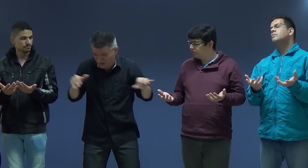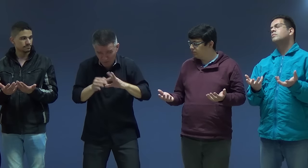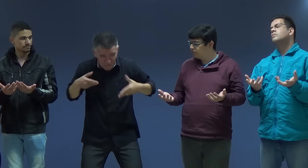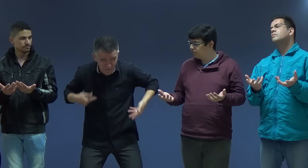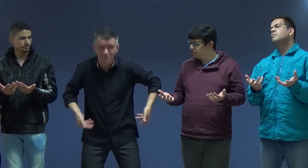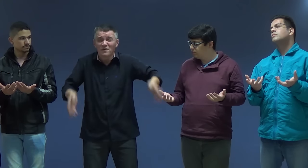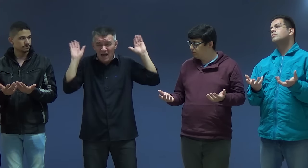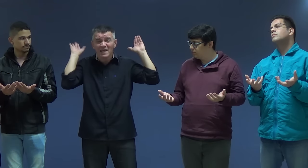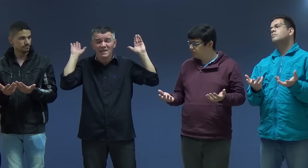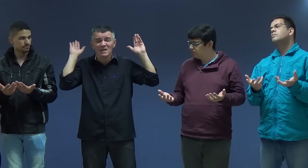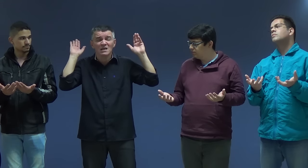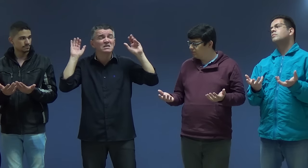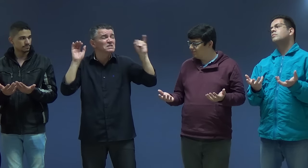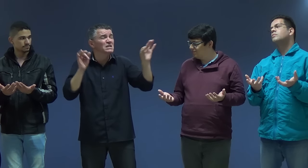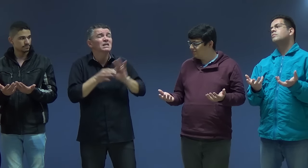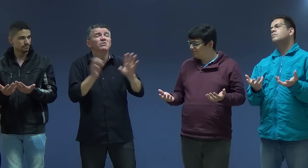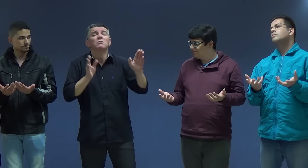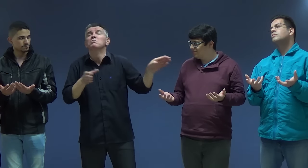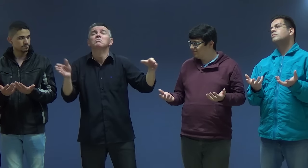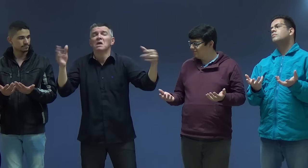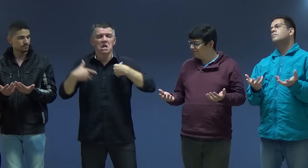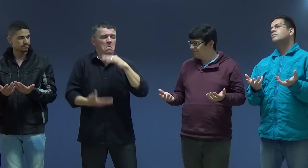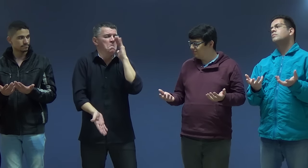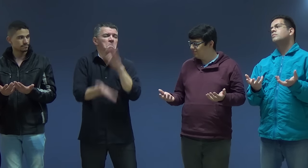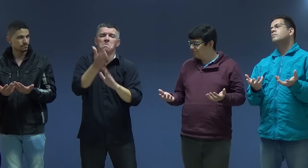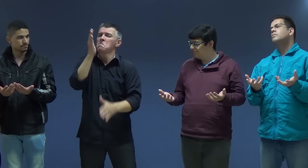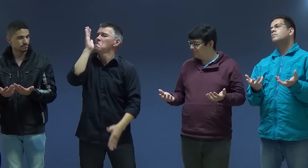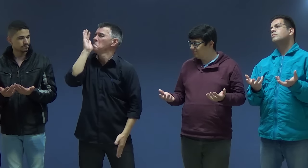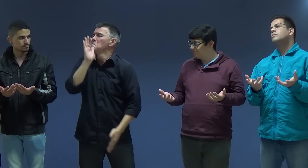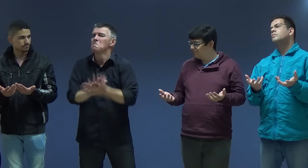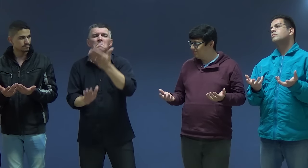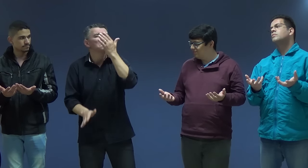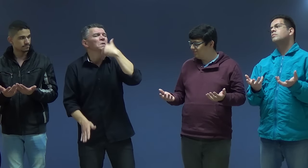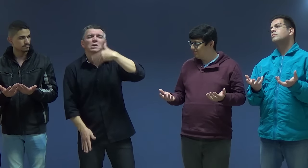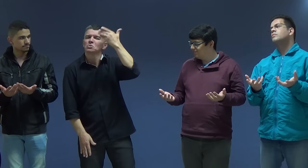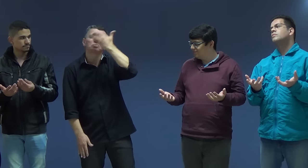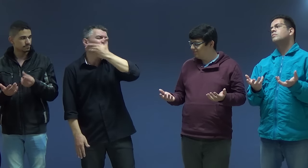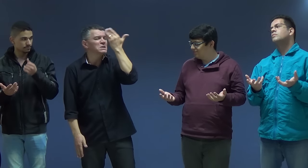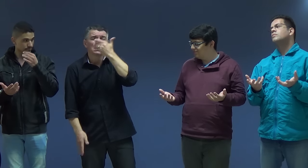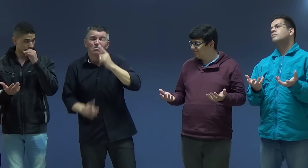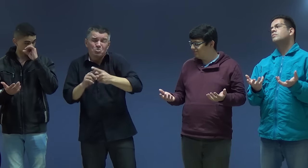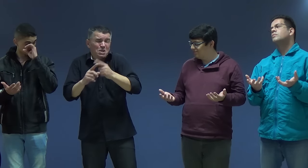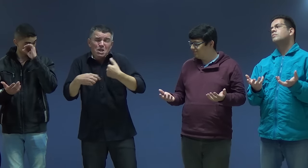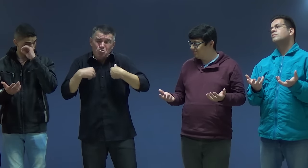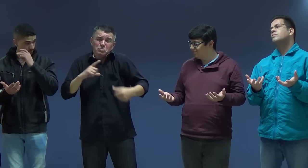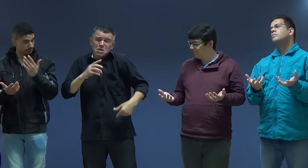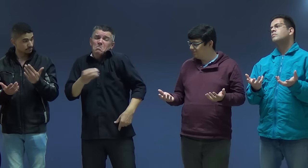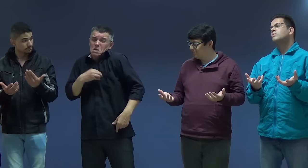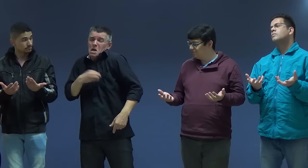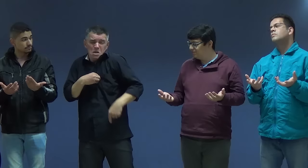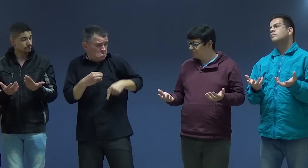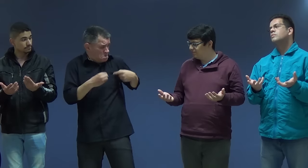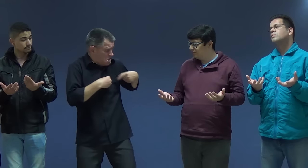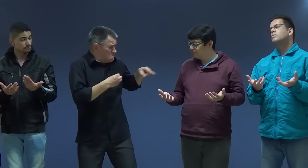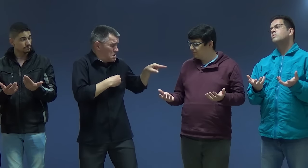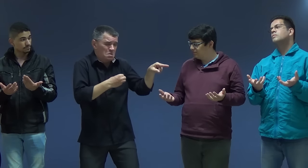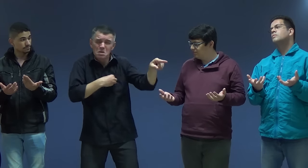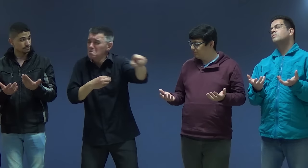E todos que estão aqui na frente. Eu não sei para onde eles vão, não sei o que eles estão fazendo. Eu sou pecado,